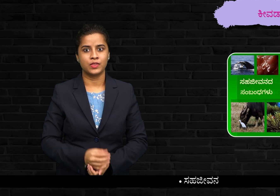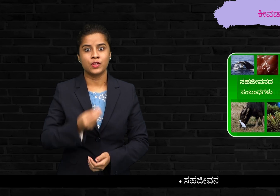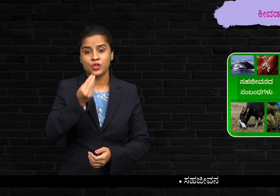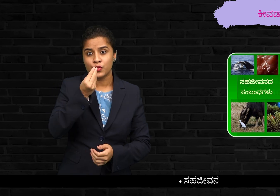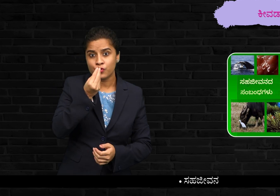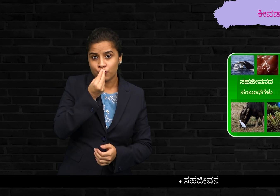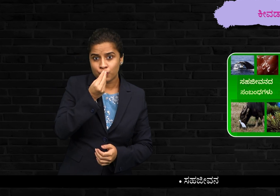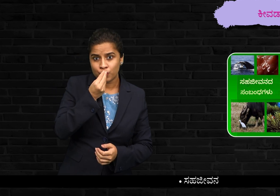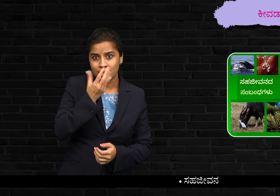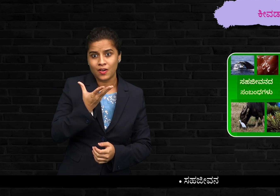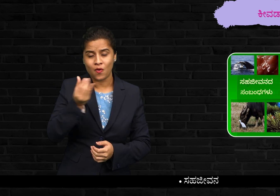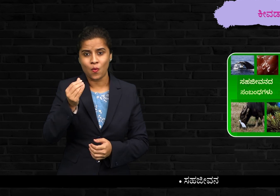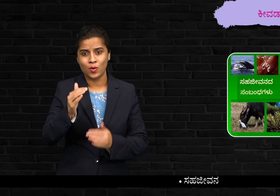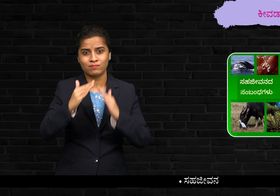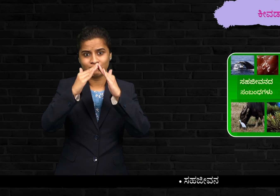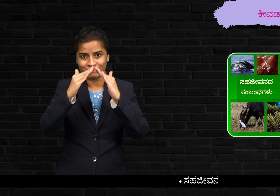ಸಹಜೀವನ,